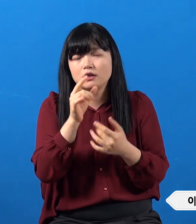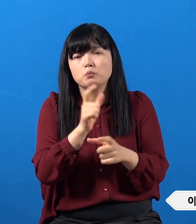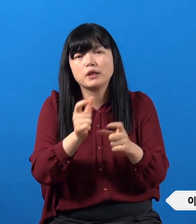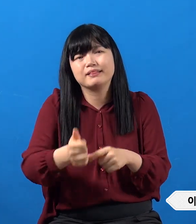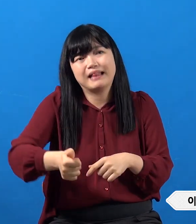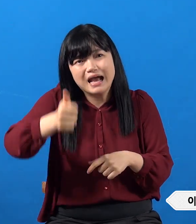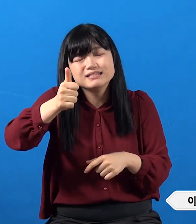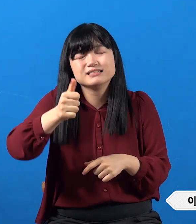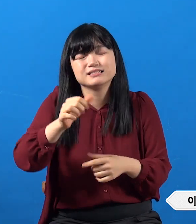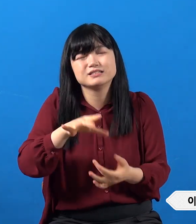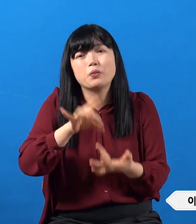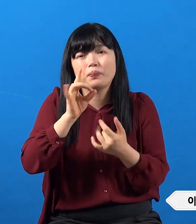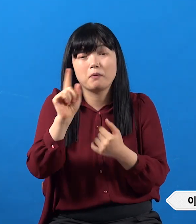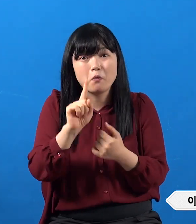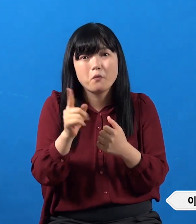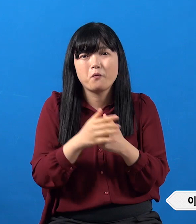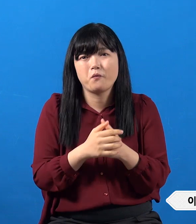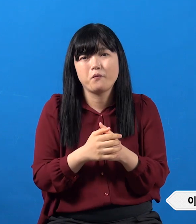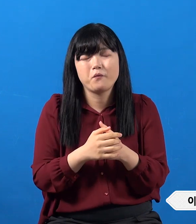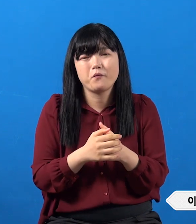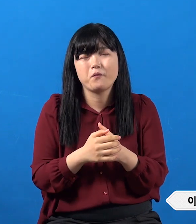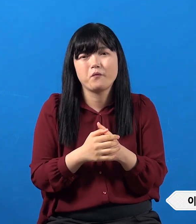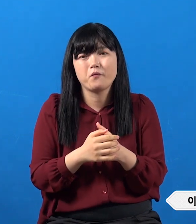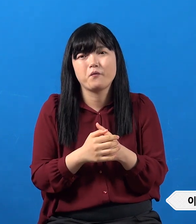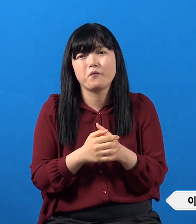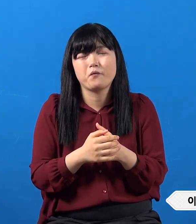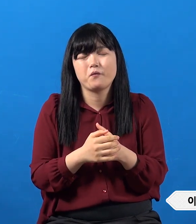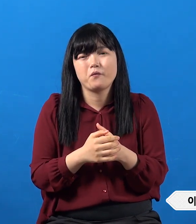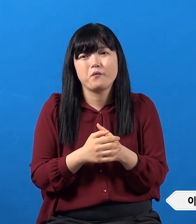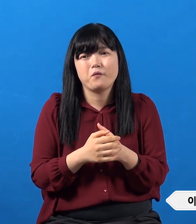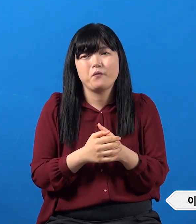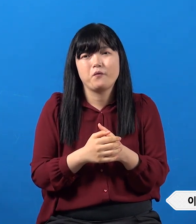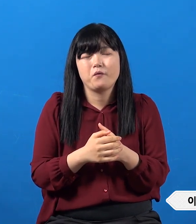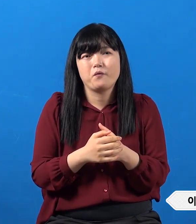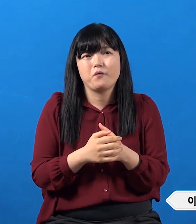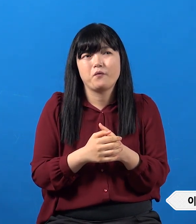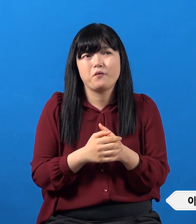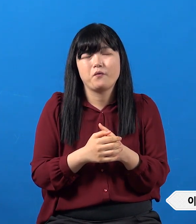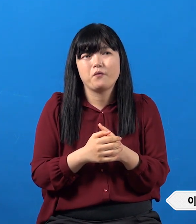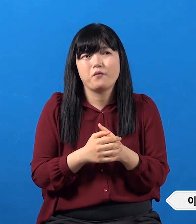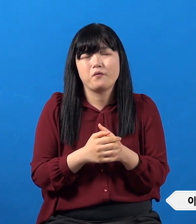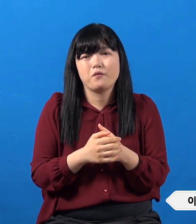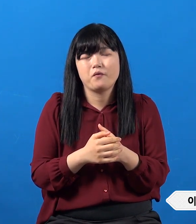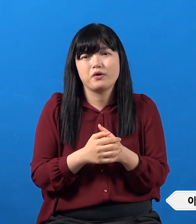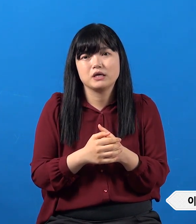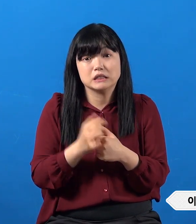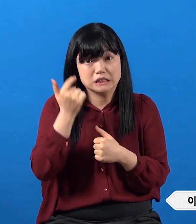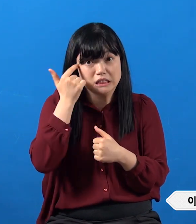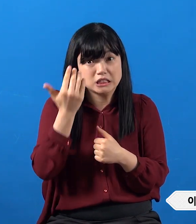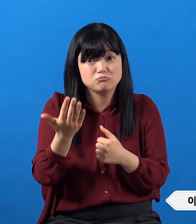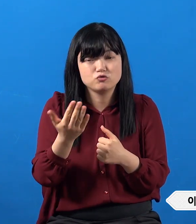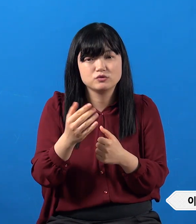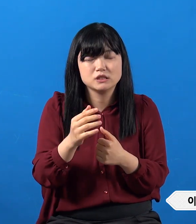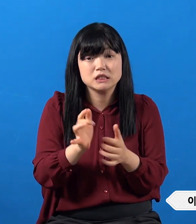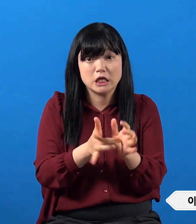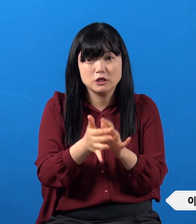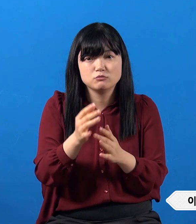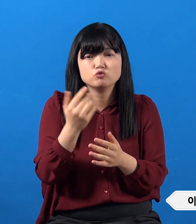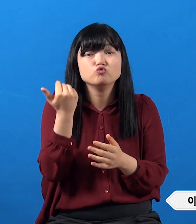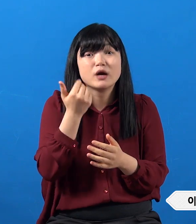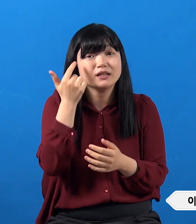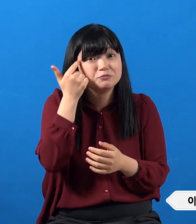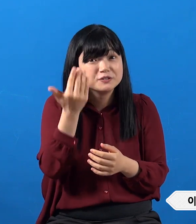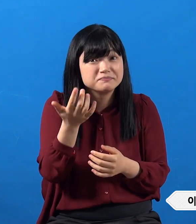보다 나은 선택, 이건 무엇인가라고 물으신 것입니다. 그런데 이 질문을 예수님이